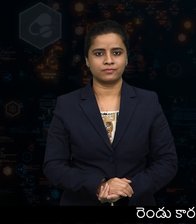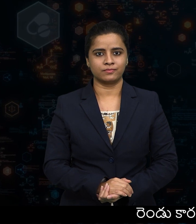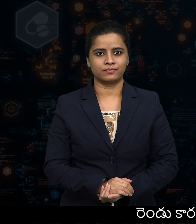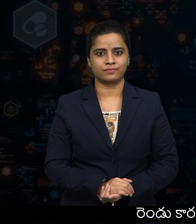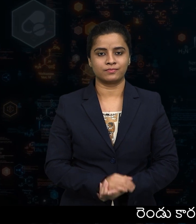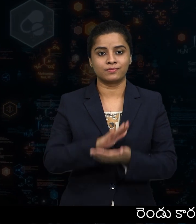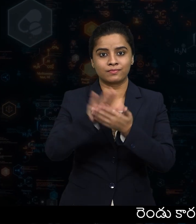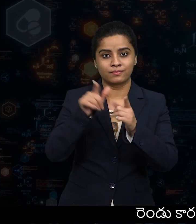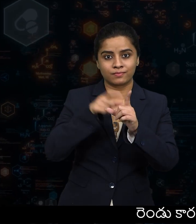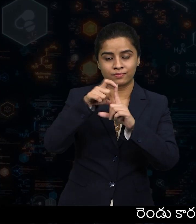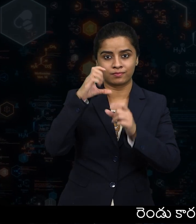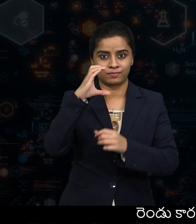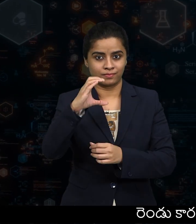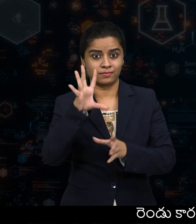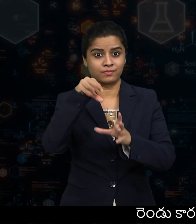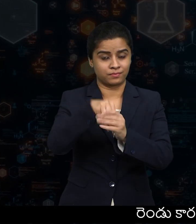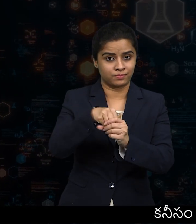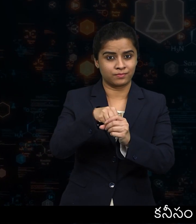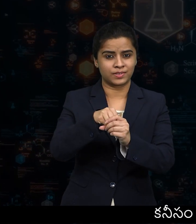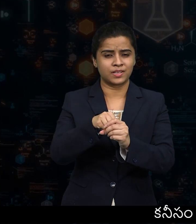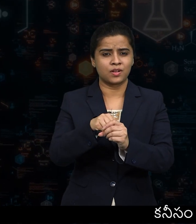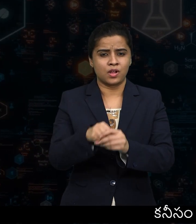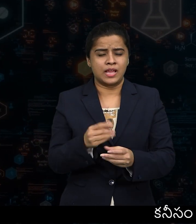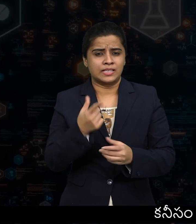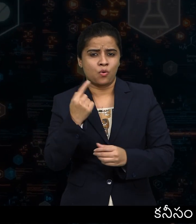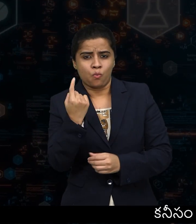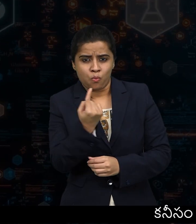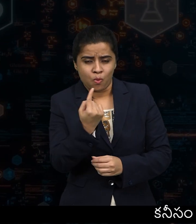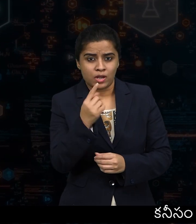2 కార్బన్ పరమాణువుల మధ్య కనీసం ఒక ద్విబంధం C డబుల్ బాండ్ C